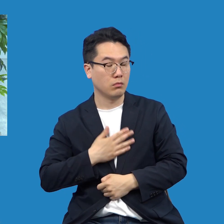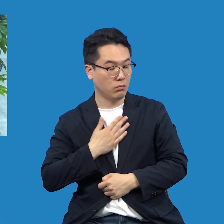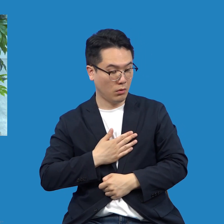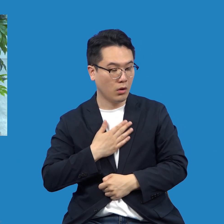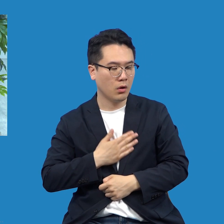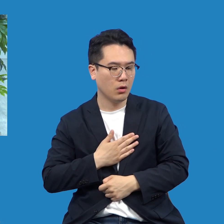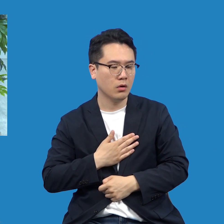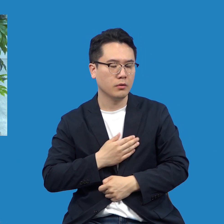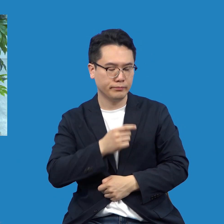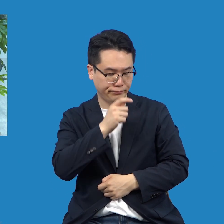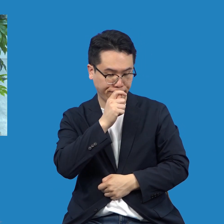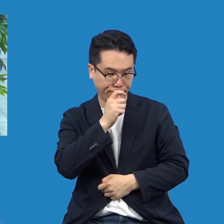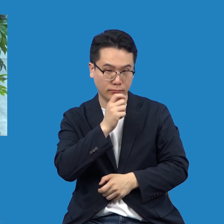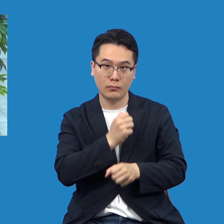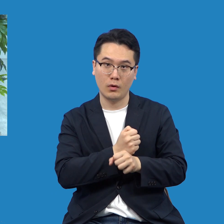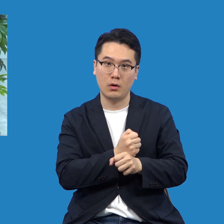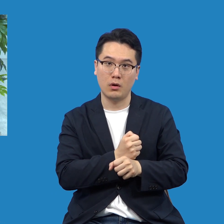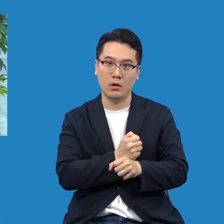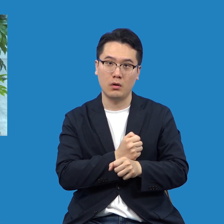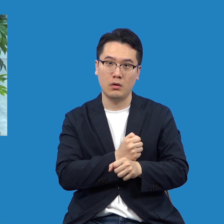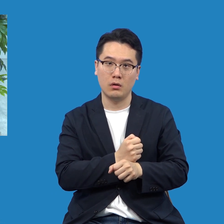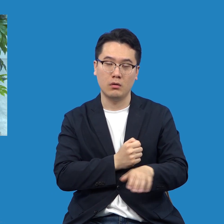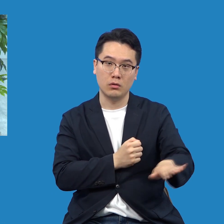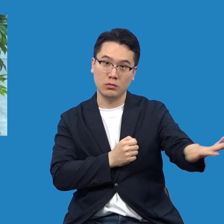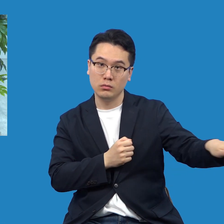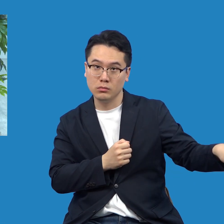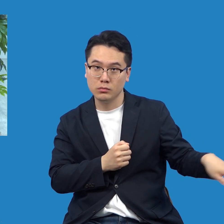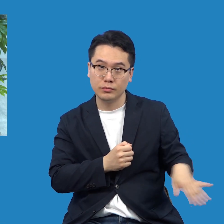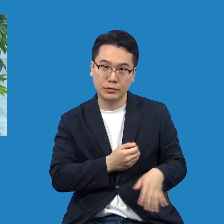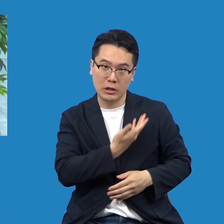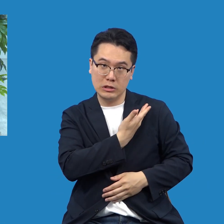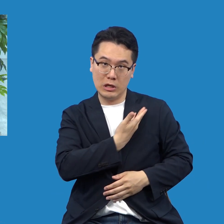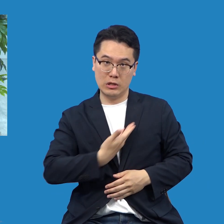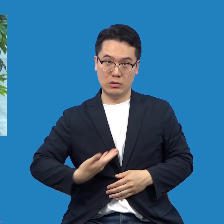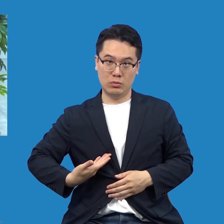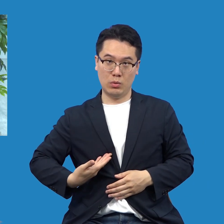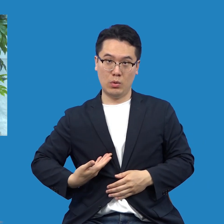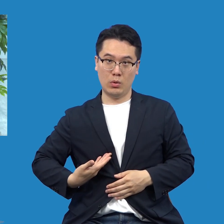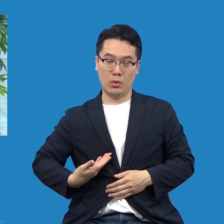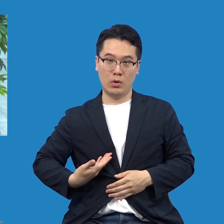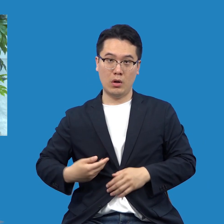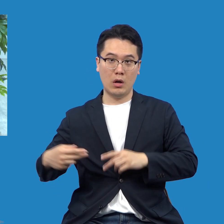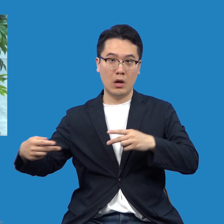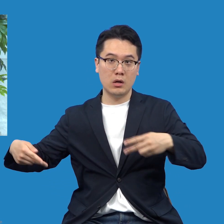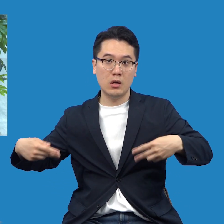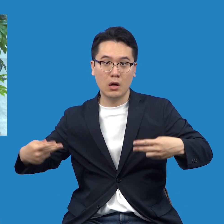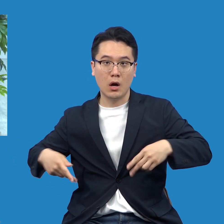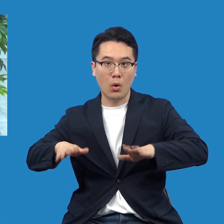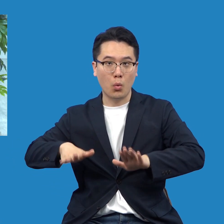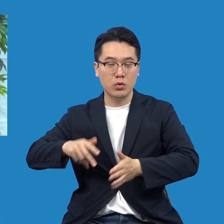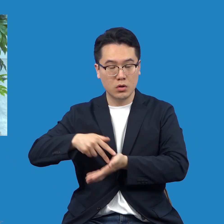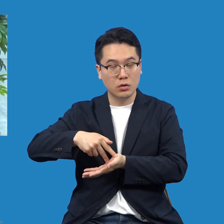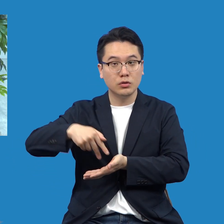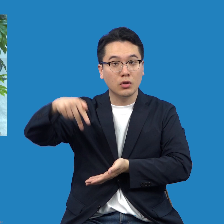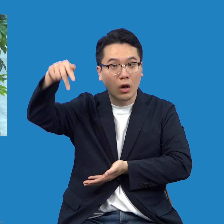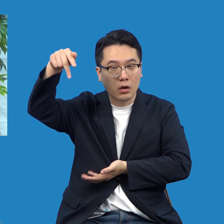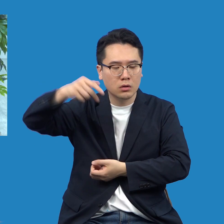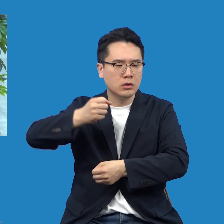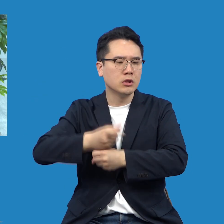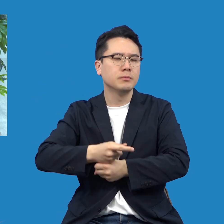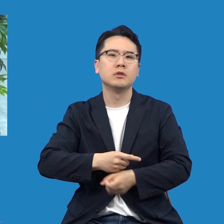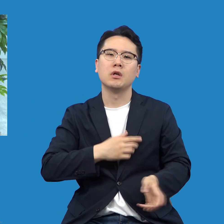보아하니 예언자 학교의 제자들조차도 엘리야가 바로 그날 떠난다는 걸 이미 알고